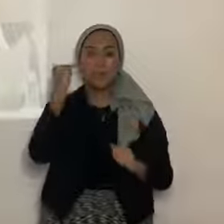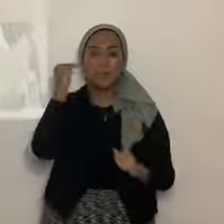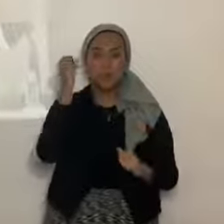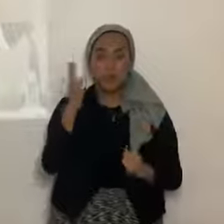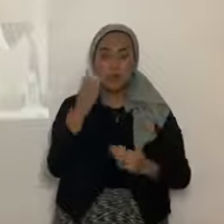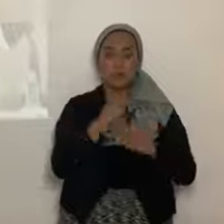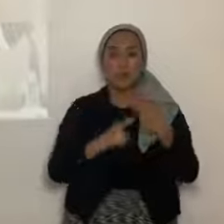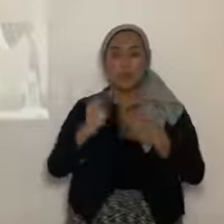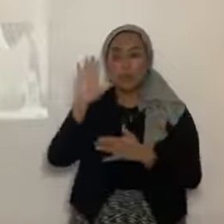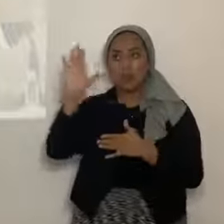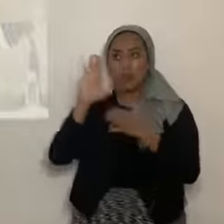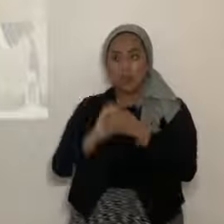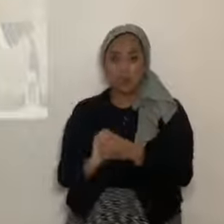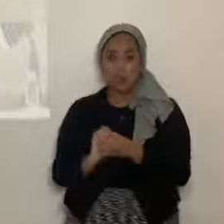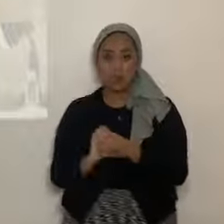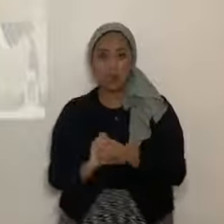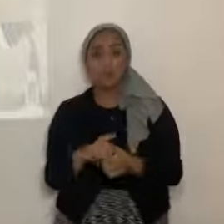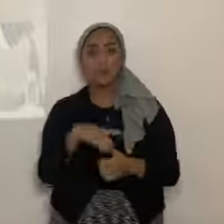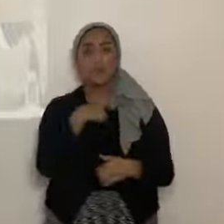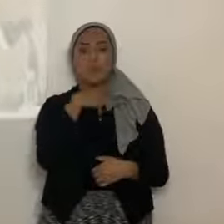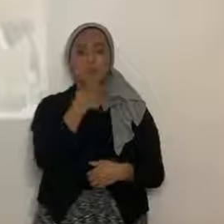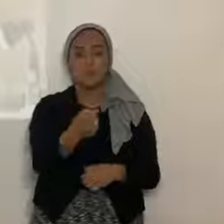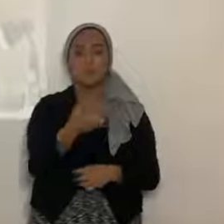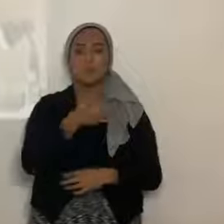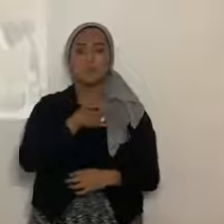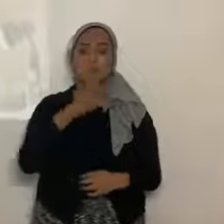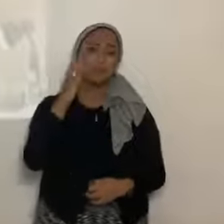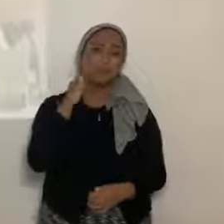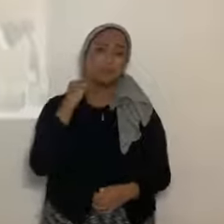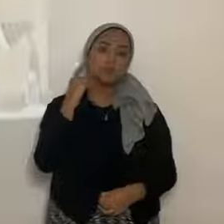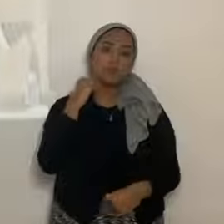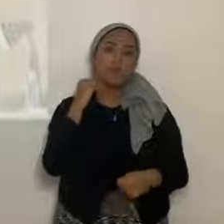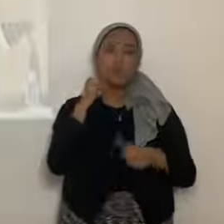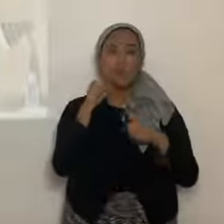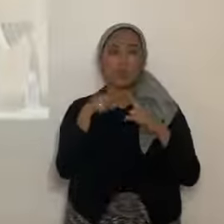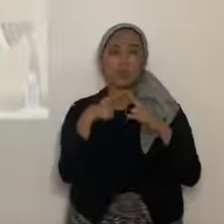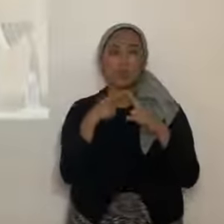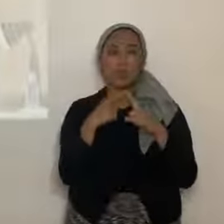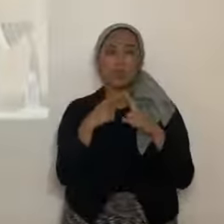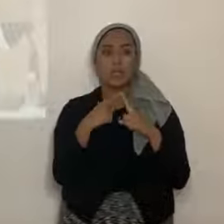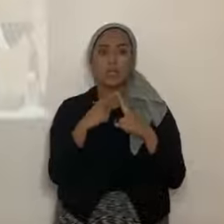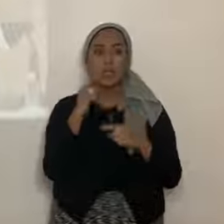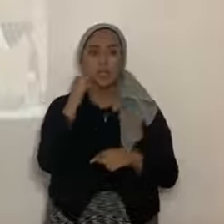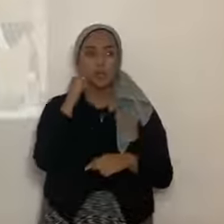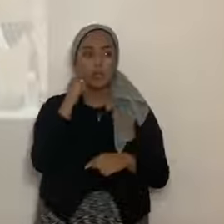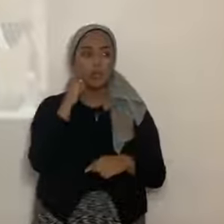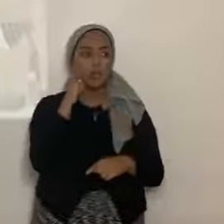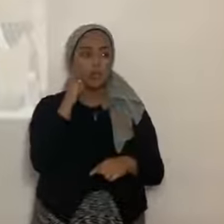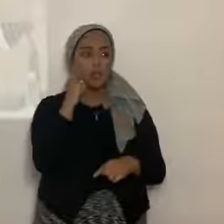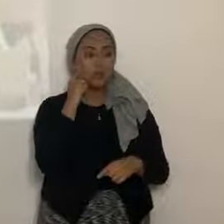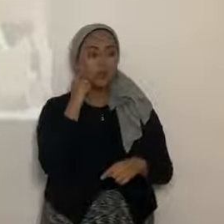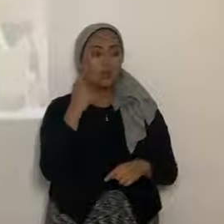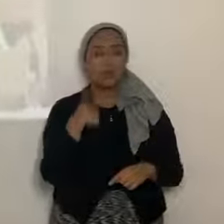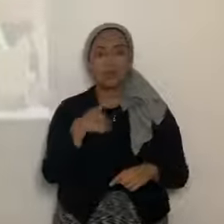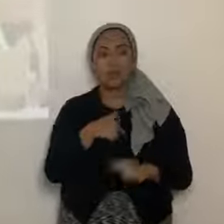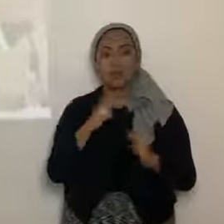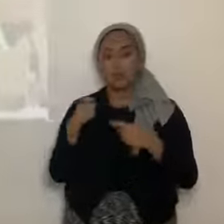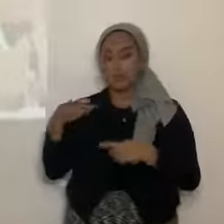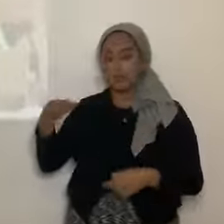le pertenece a él. Te lo digo por experiencia, cuando uno da el máser, uno